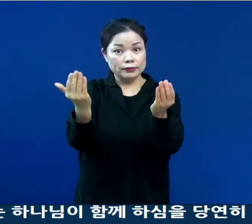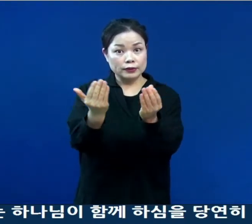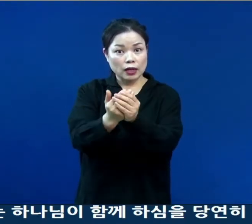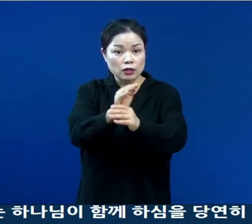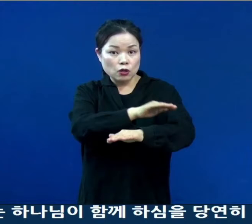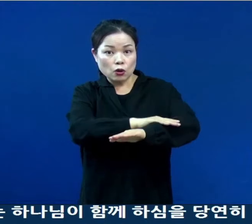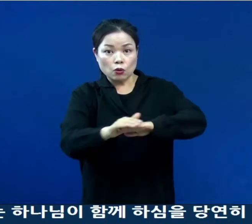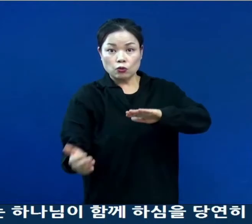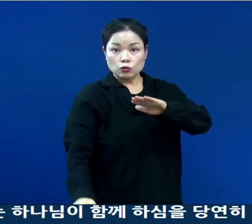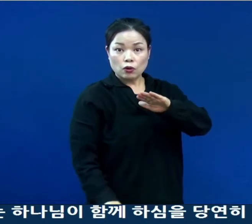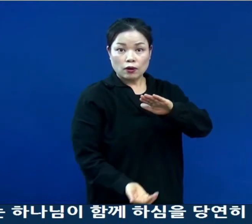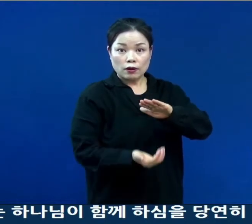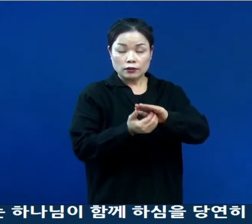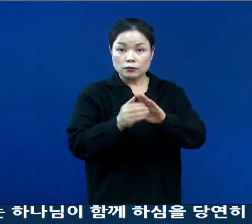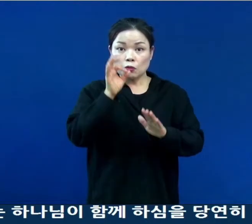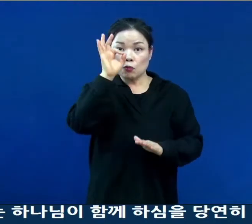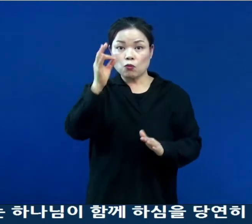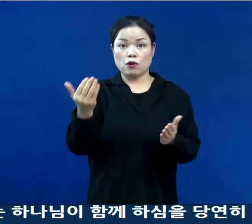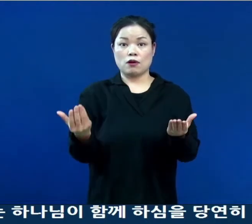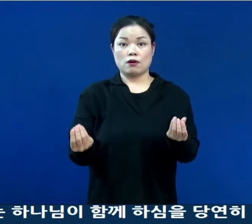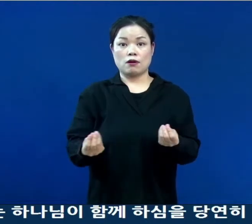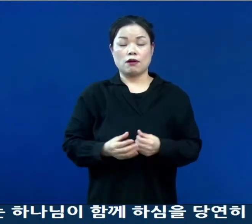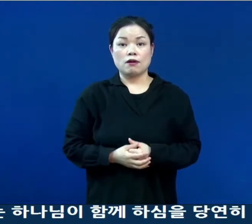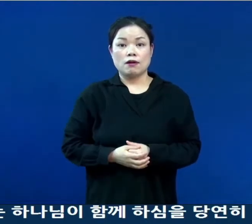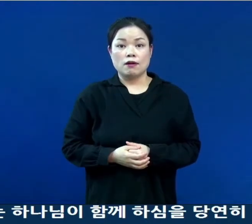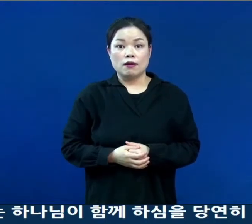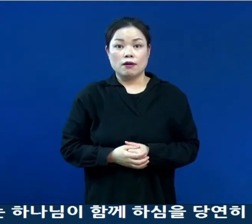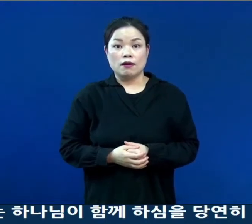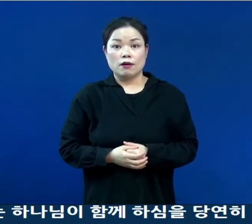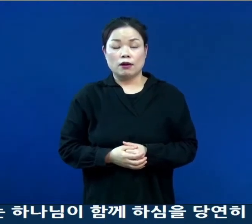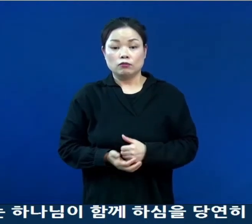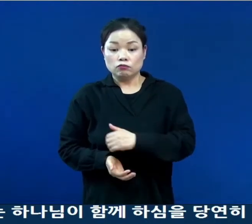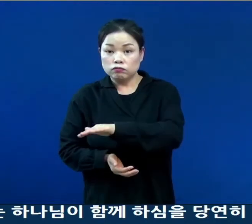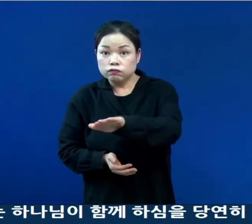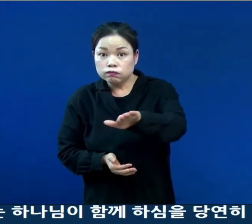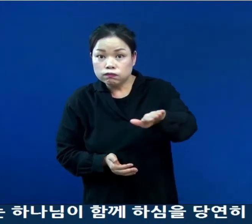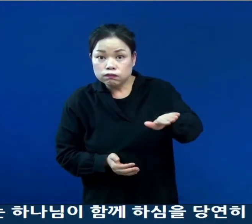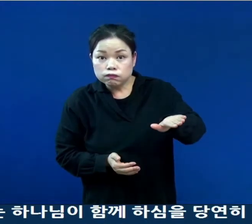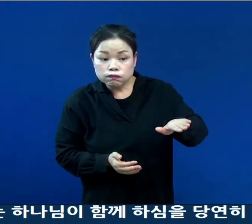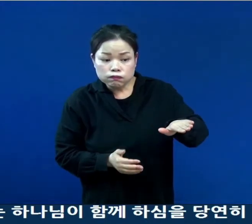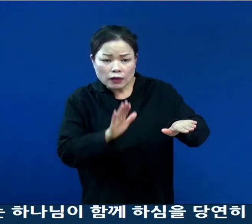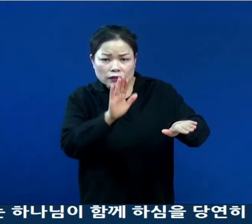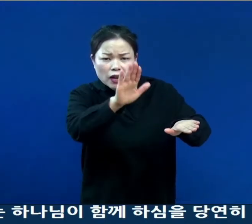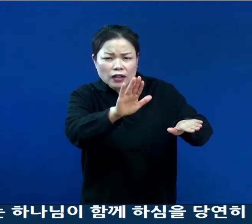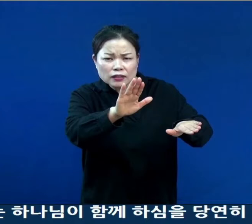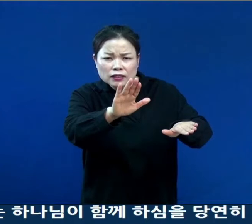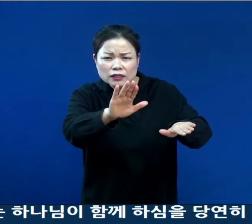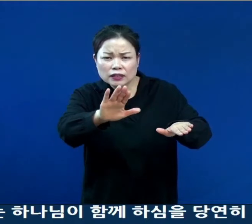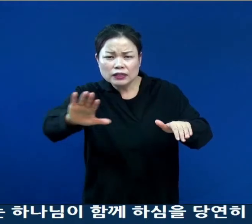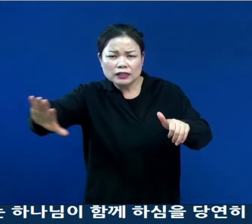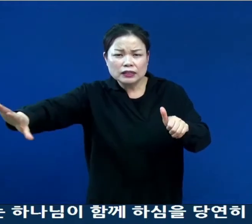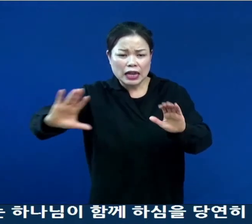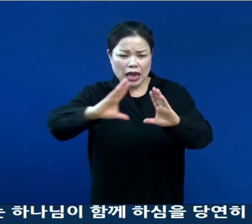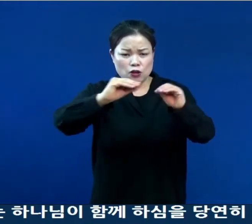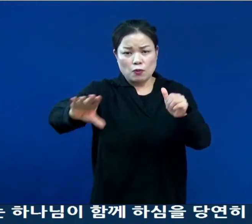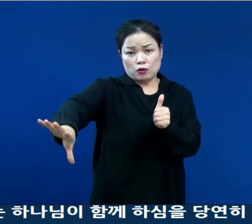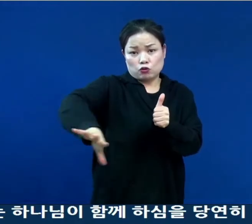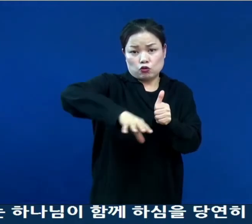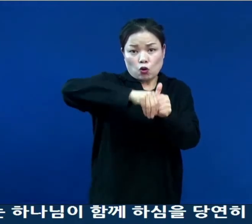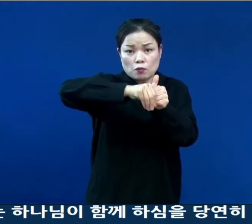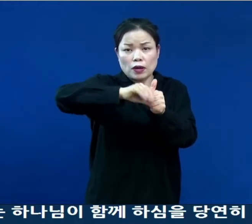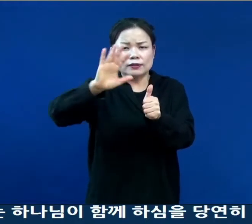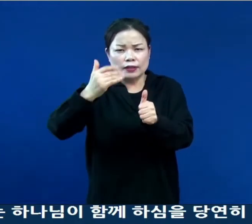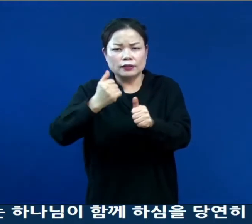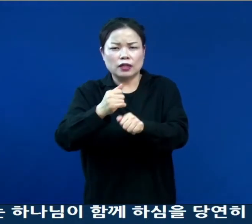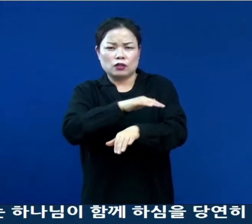형통하게 하심을 보았더라. 우리는 그가 나중에 총리가 되었음을 알기 때문에